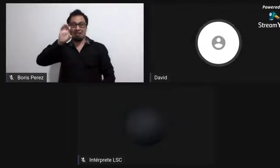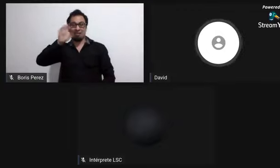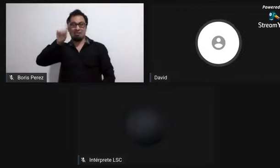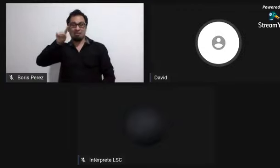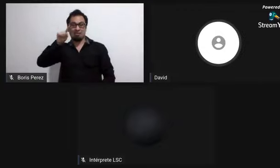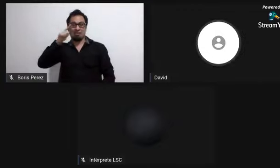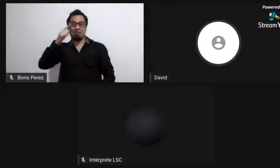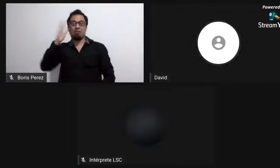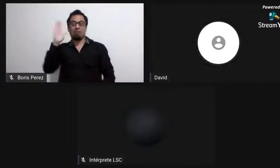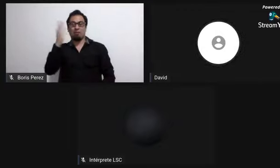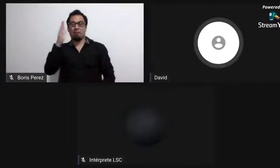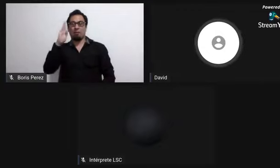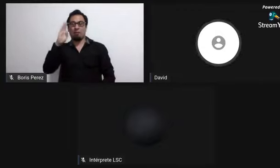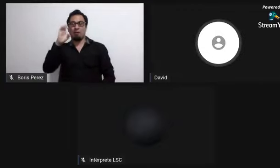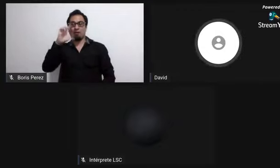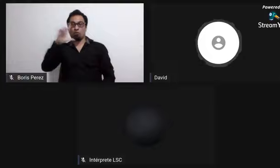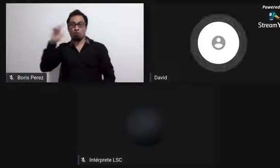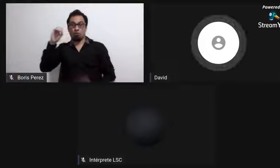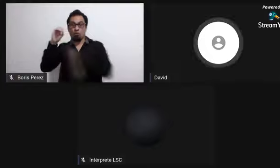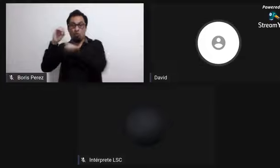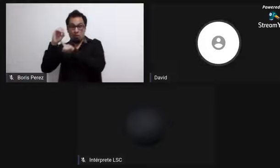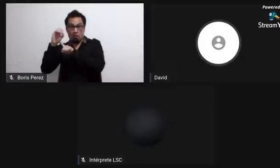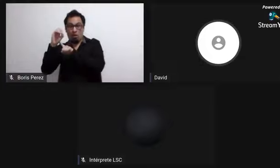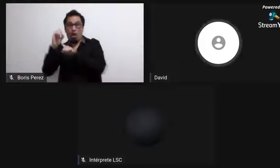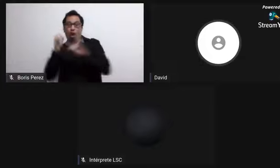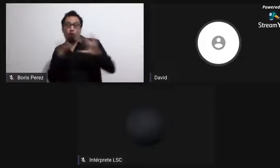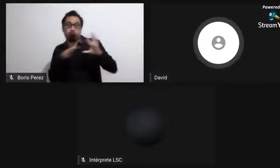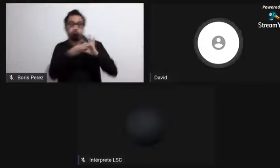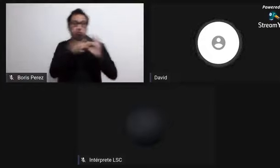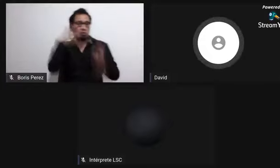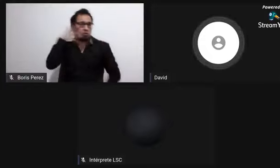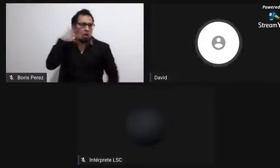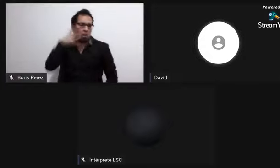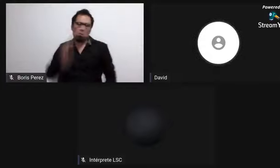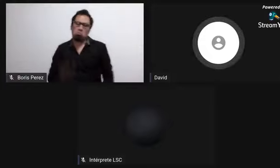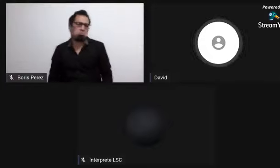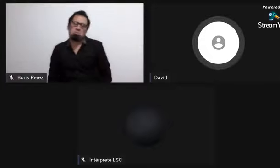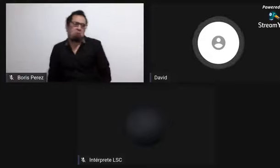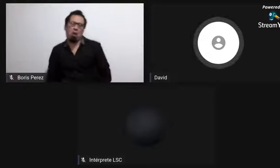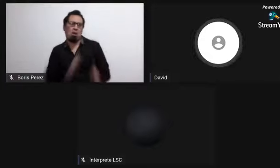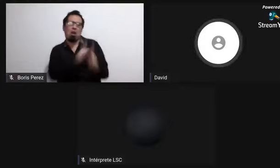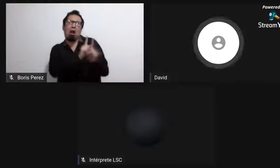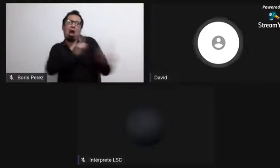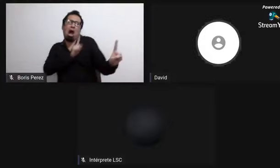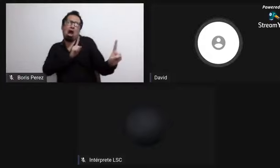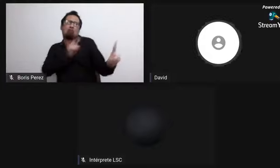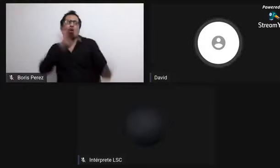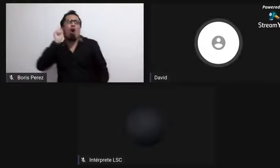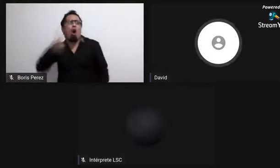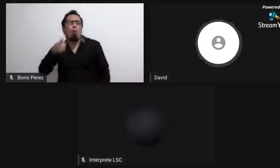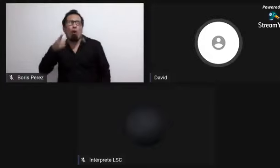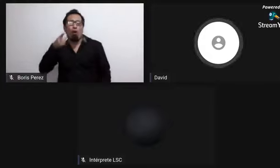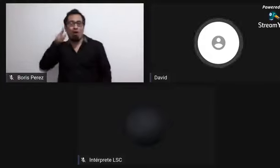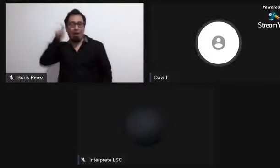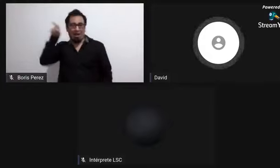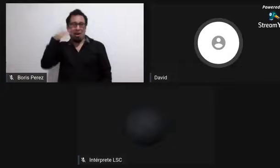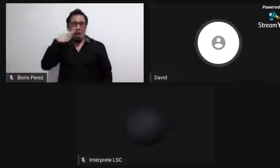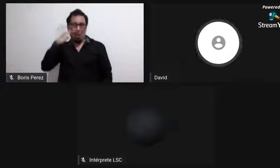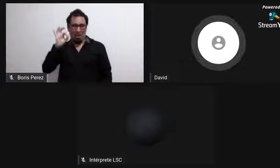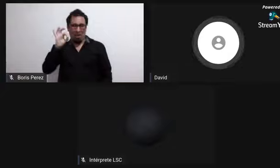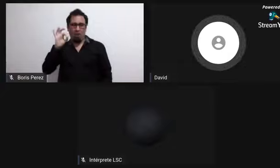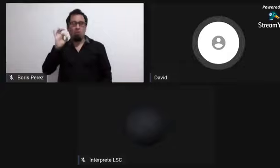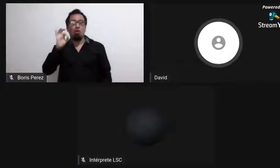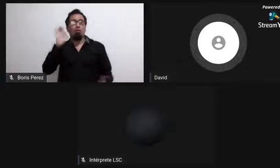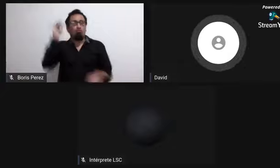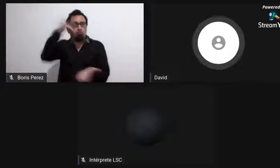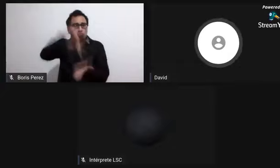datos específicos y no se sabe si específicamente pues se tiene alguna relación con Francisco de Paula